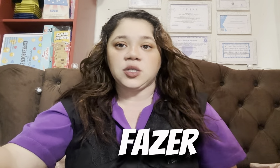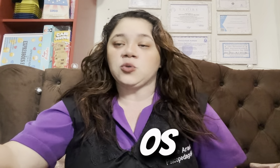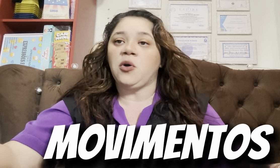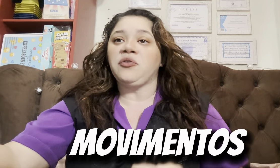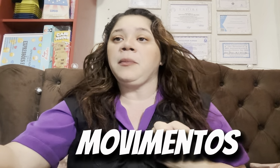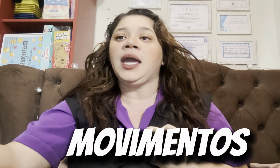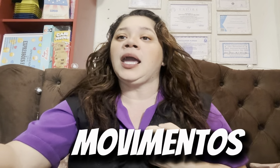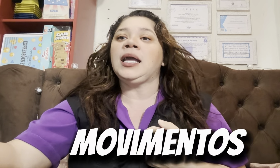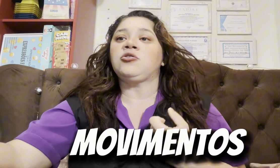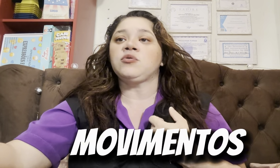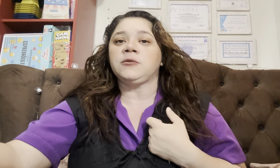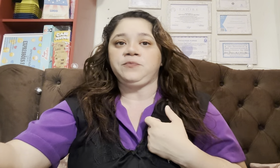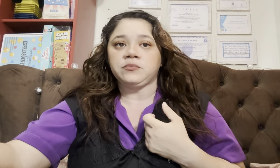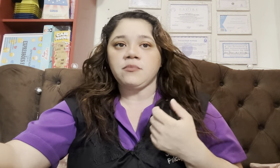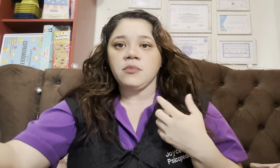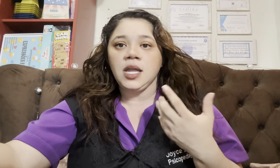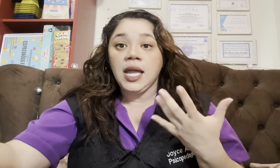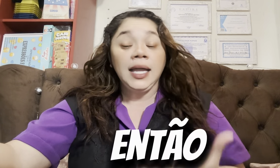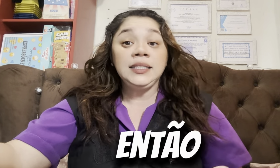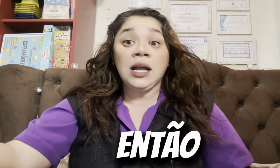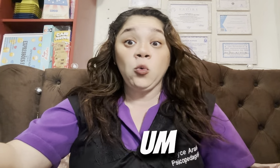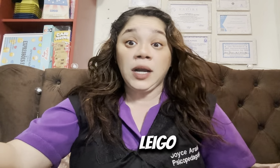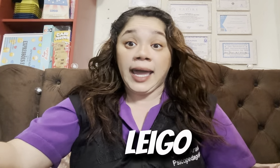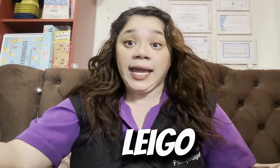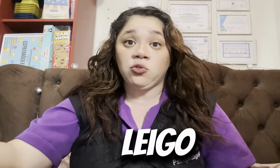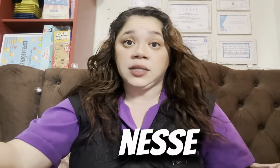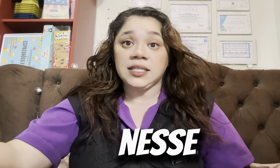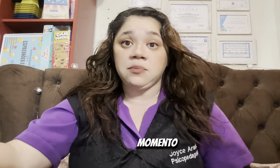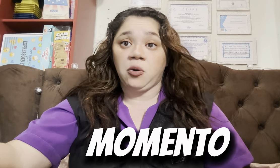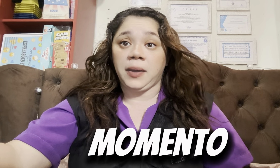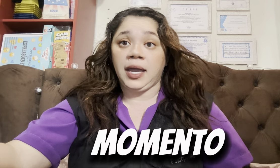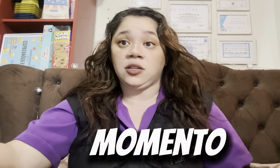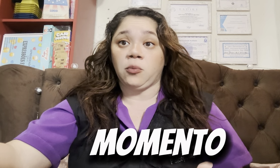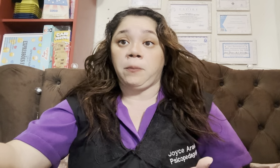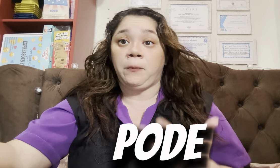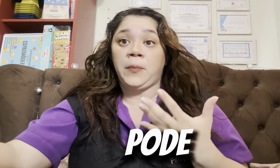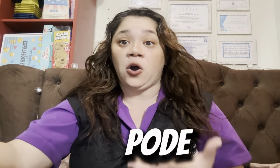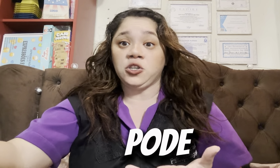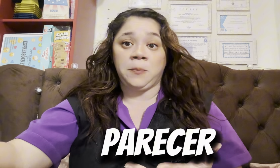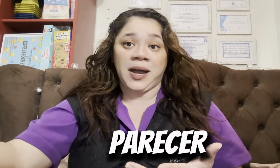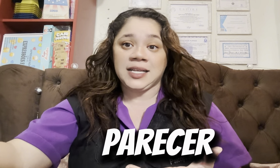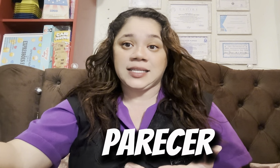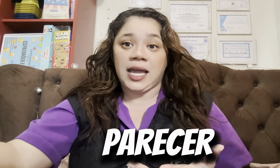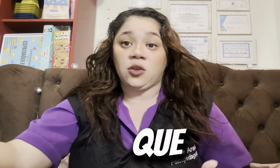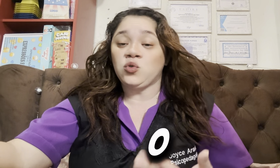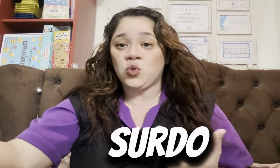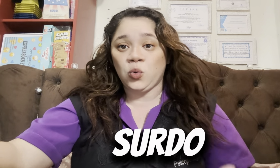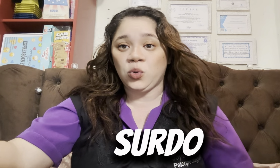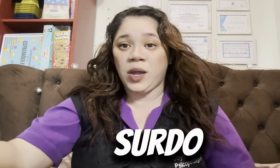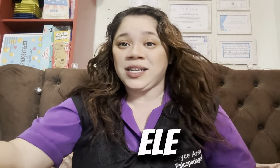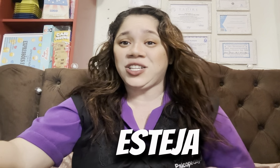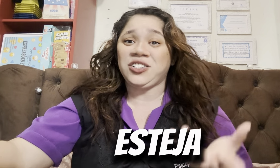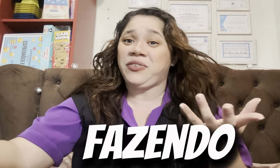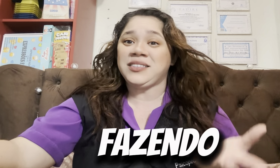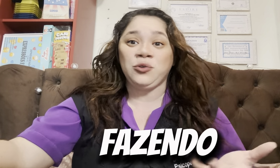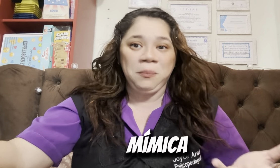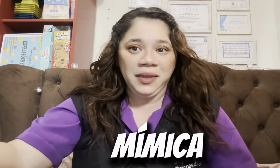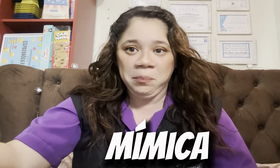os movimentos. Então, um leigo, nesse momento, pode parecer que o surdo ele esteja fazendo